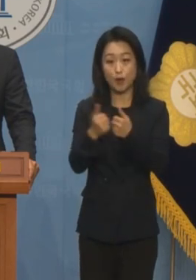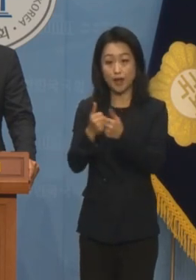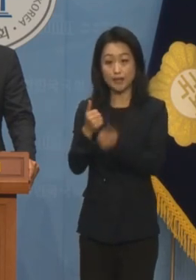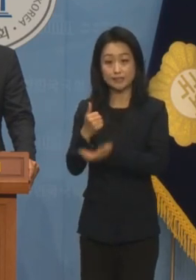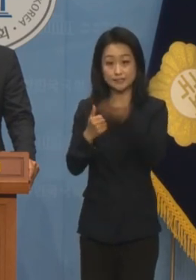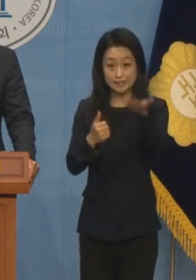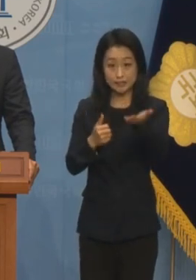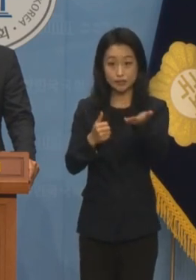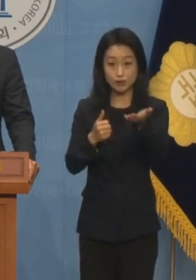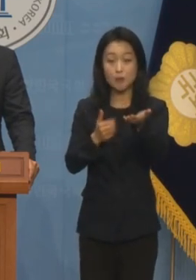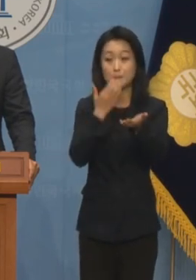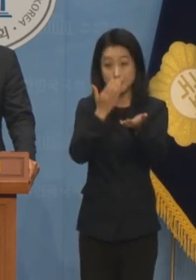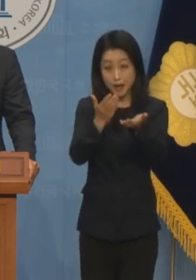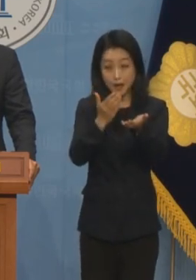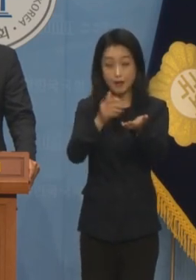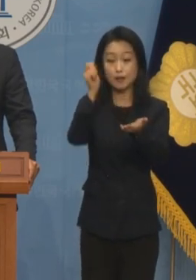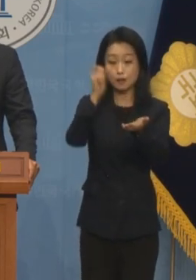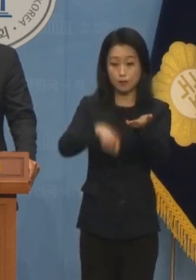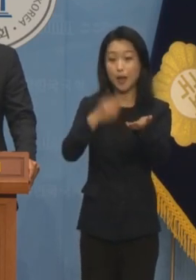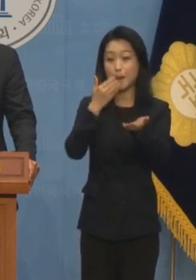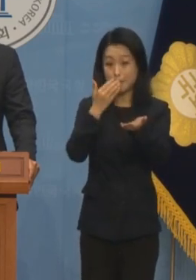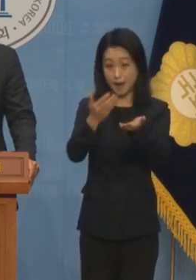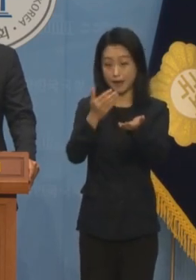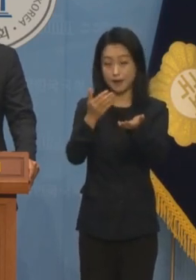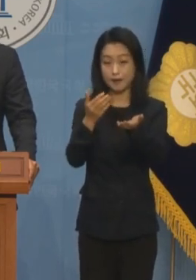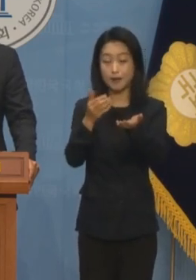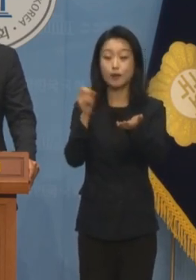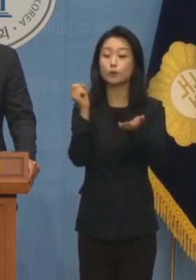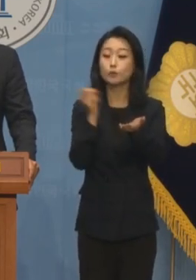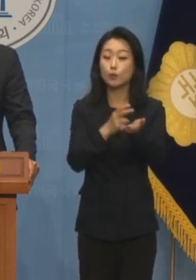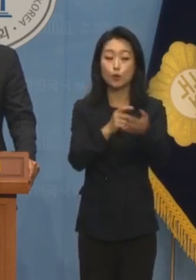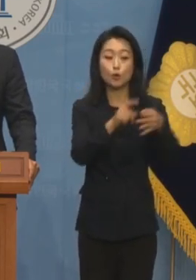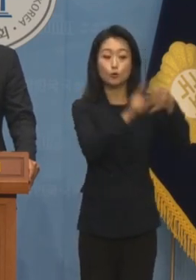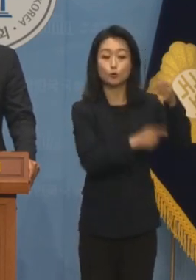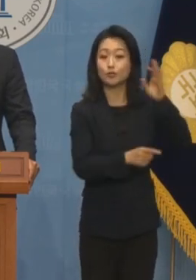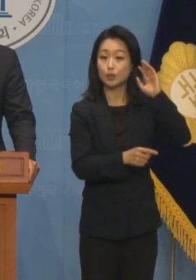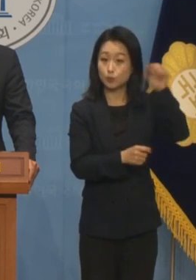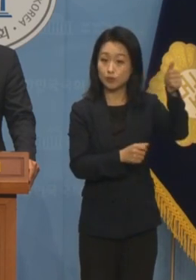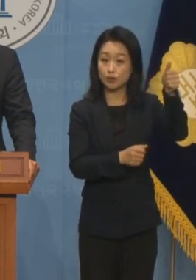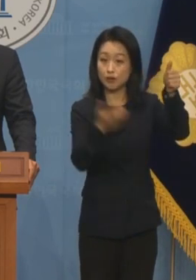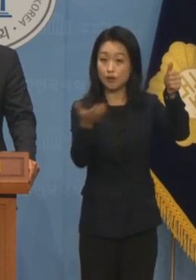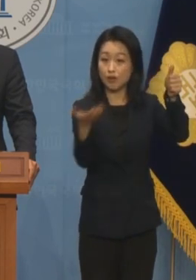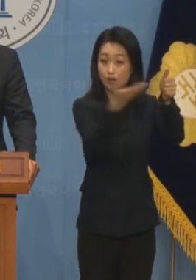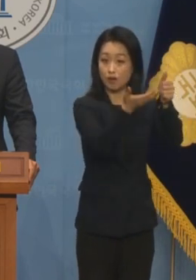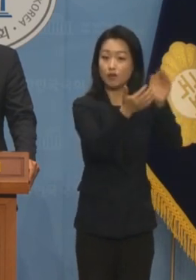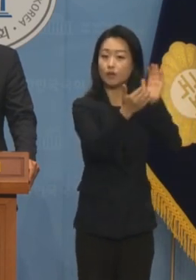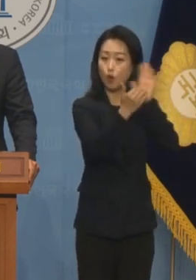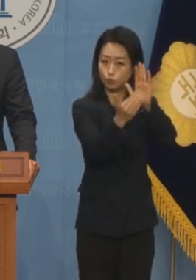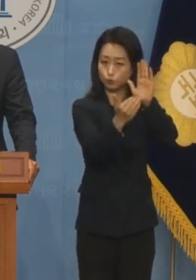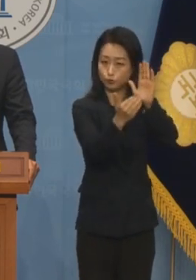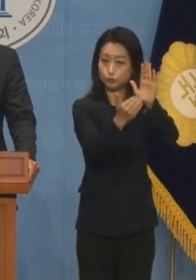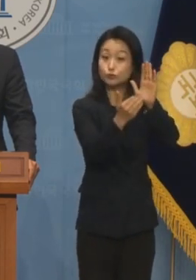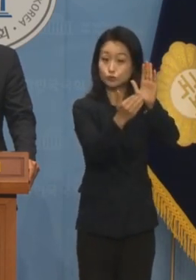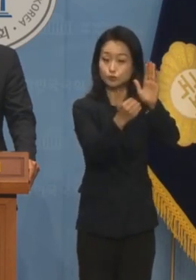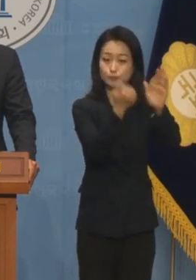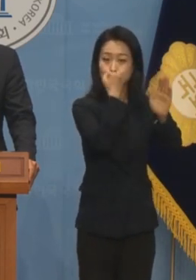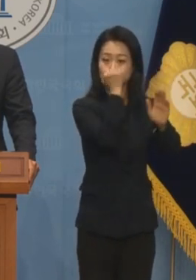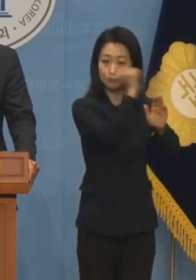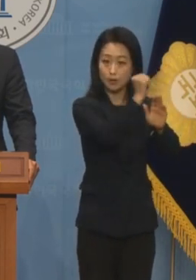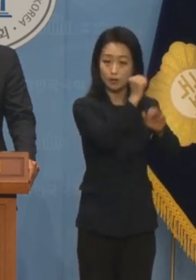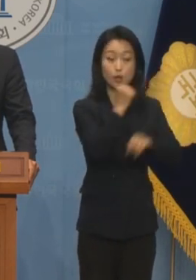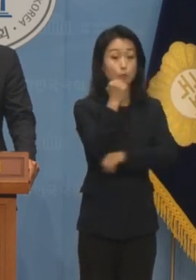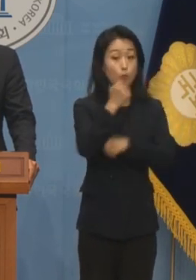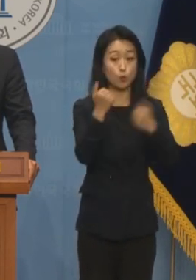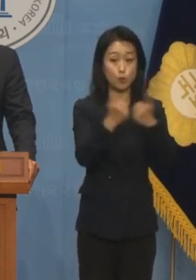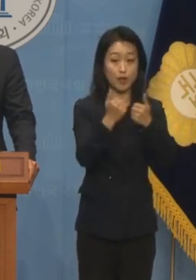통과는 시간 문제입니다. 그리고 윤석열 대통령의 거부권 행사와 본회의에서의